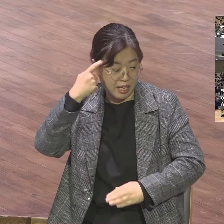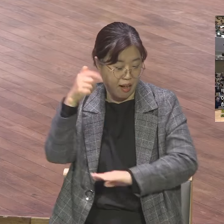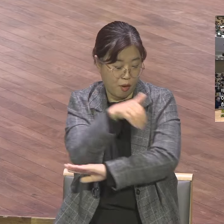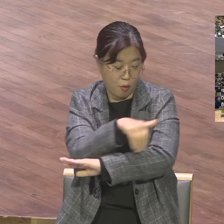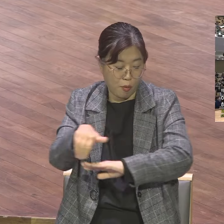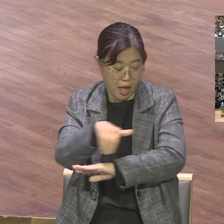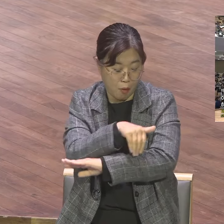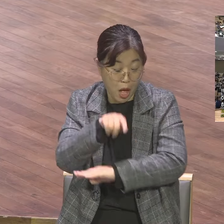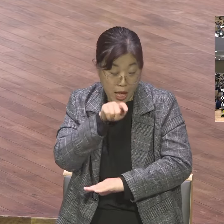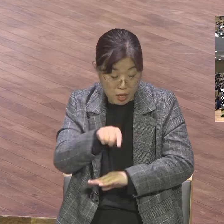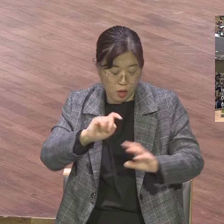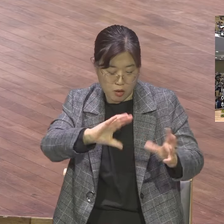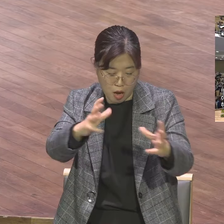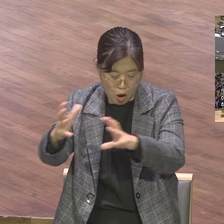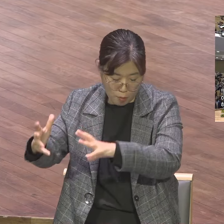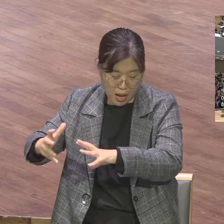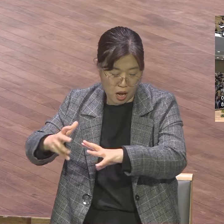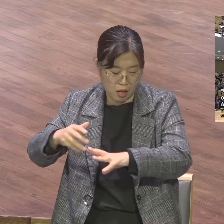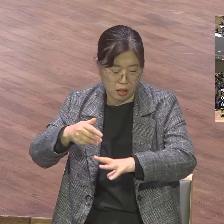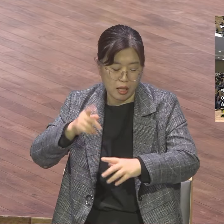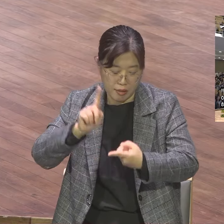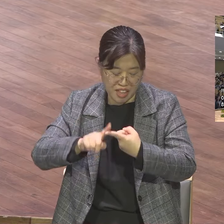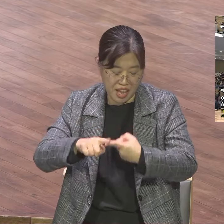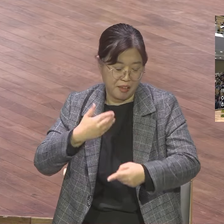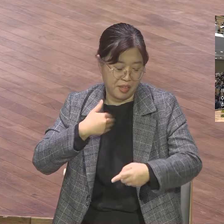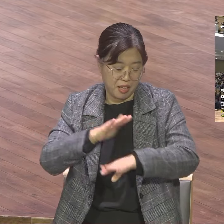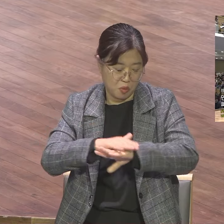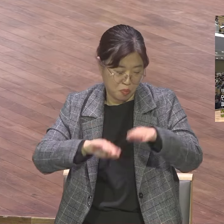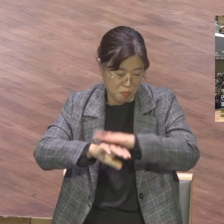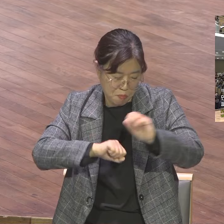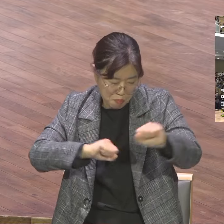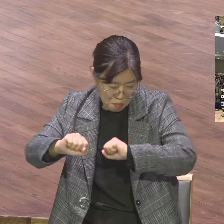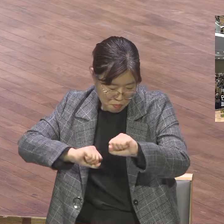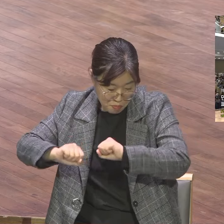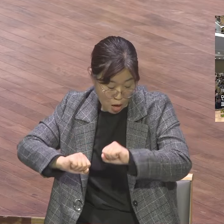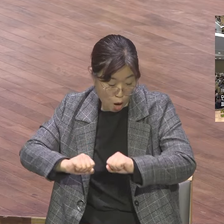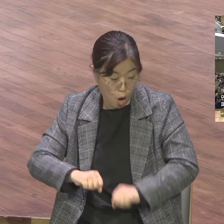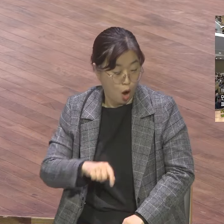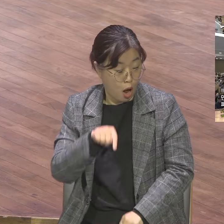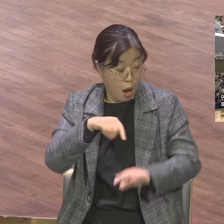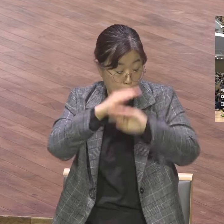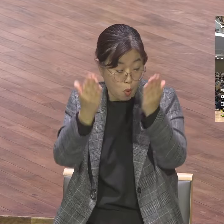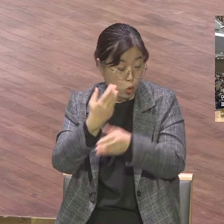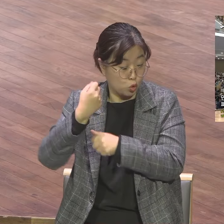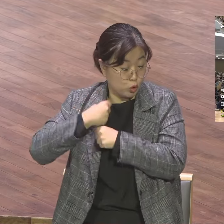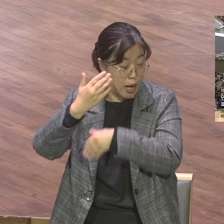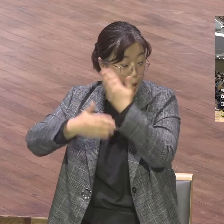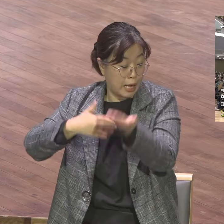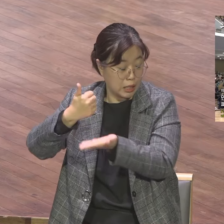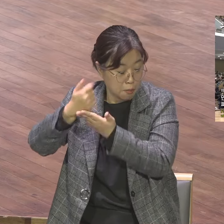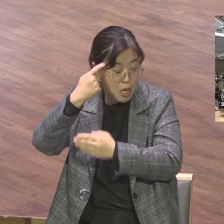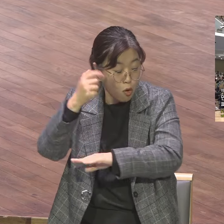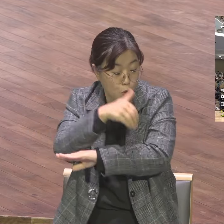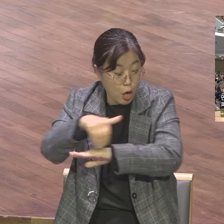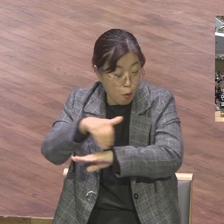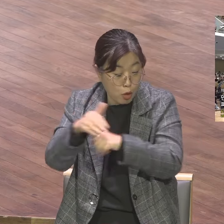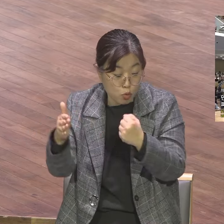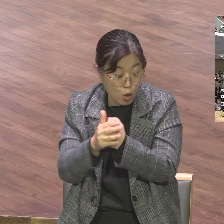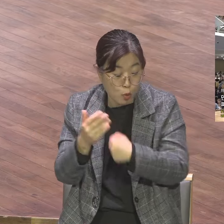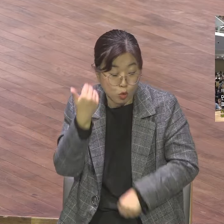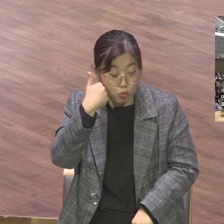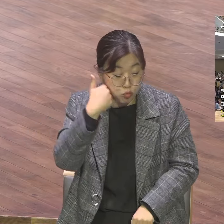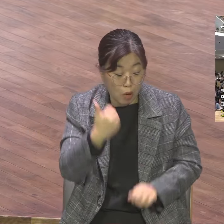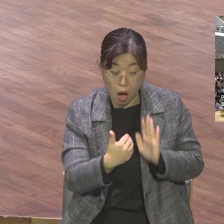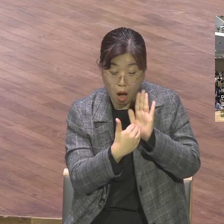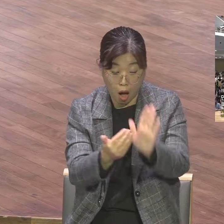경영이며 이것이 열방을 향하여 편 손이라 하셨나니 만군의 여호와께서 경영하셨은즉 누가